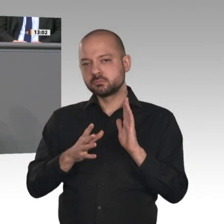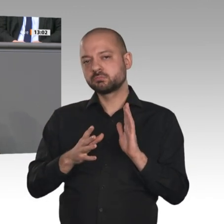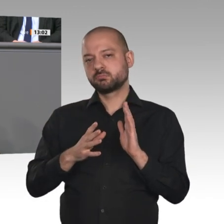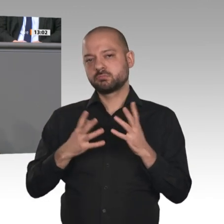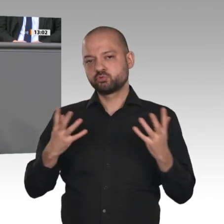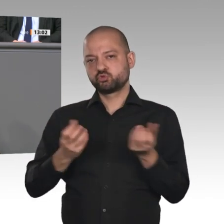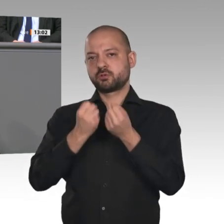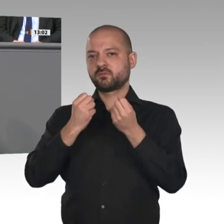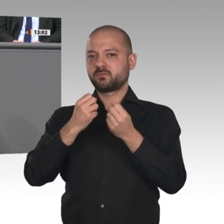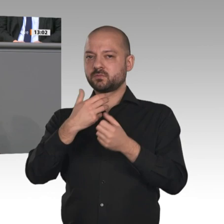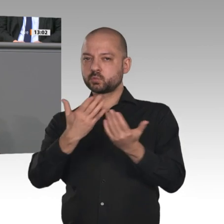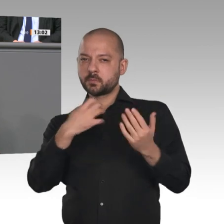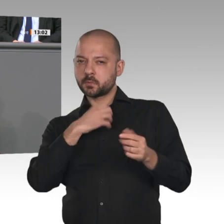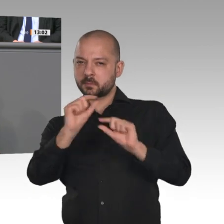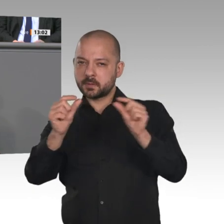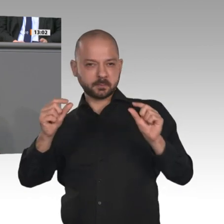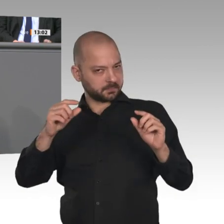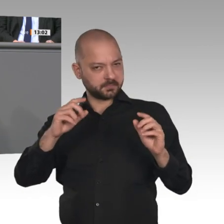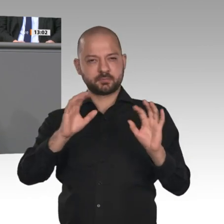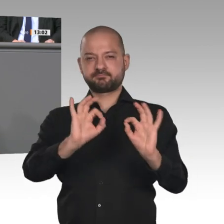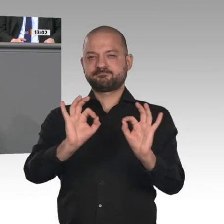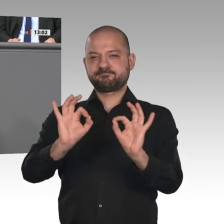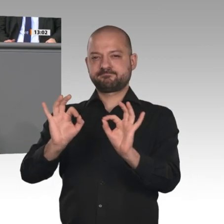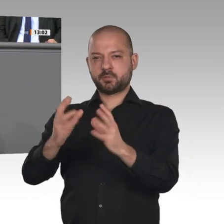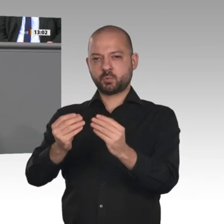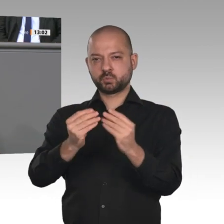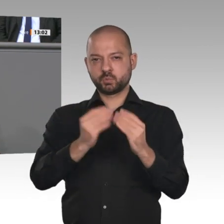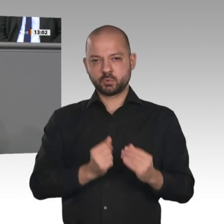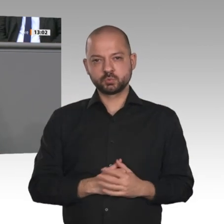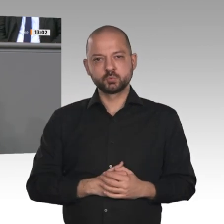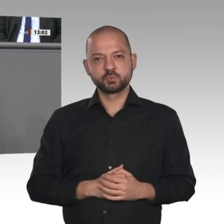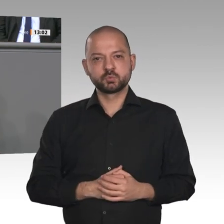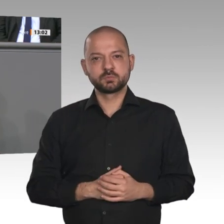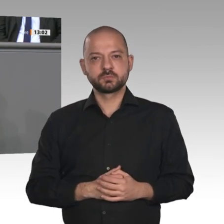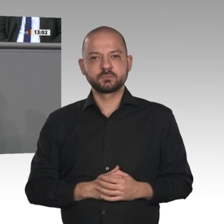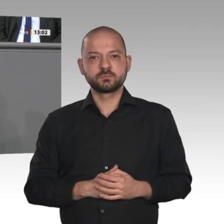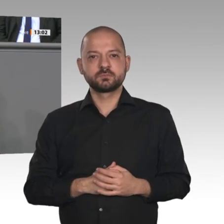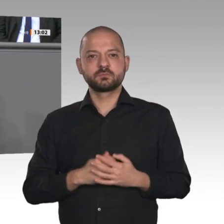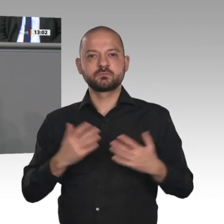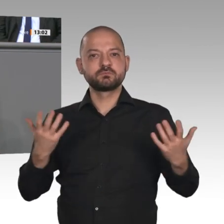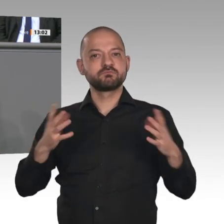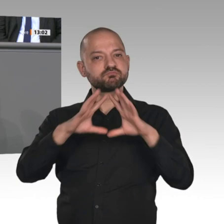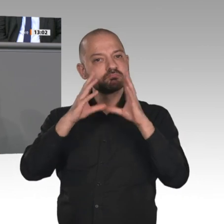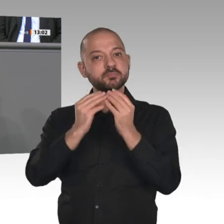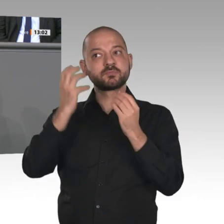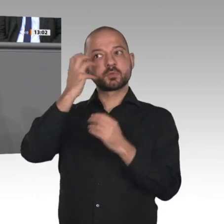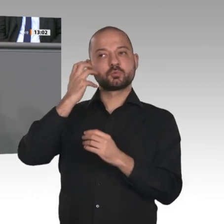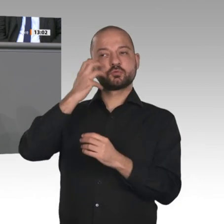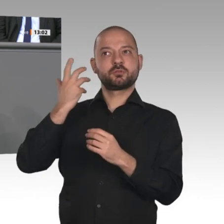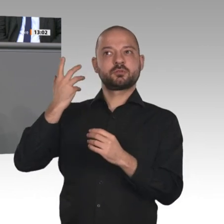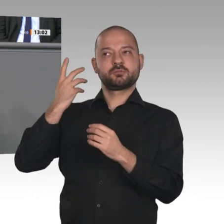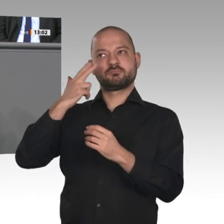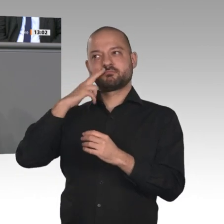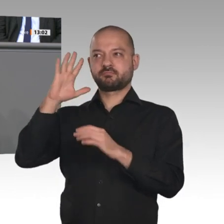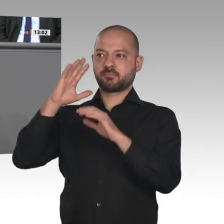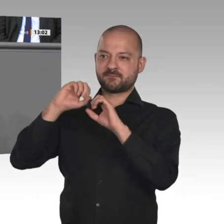der gelten würde, wenn es das Unrecht der Nationalsozialisten nicht gegeben hätte. Und deswegen, meine Damen und Herren, empfehle ich Ihnen diesen Antrag der FDP